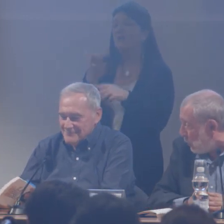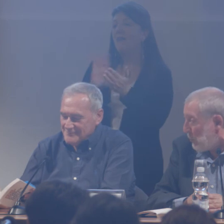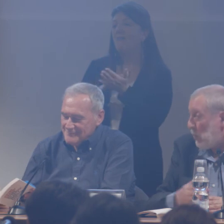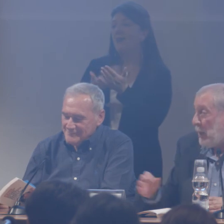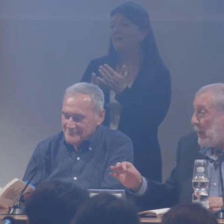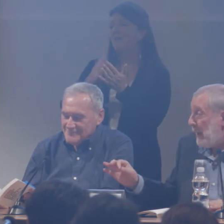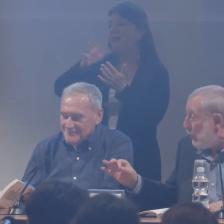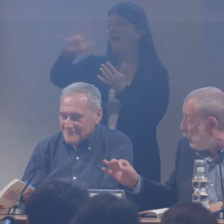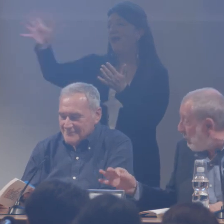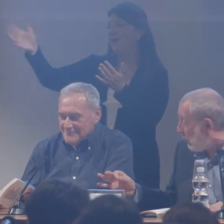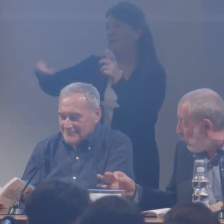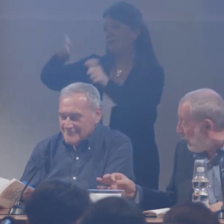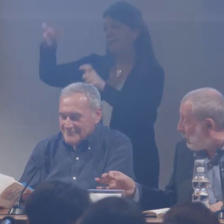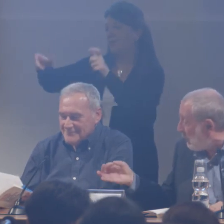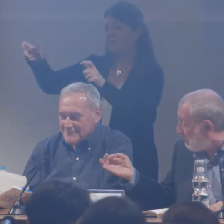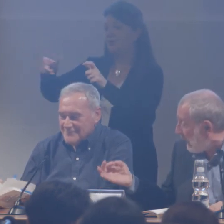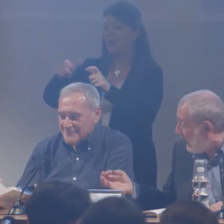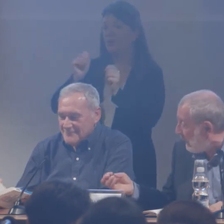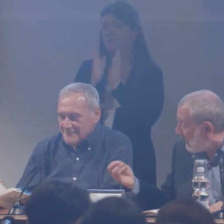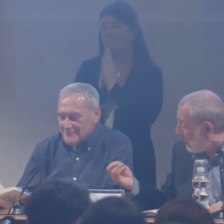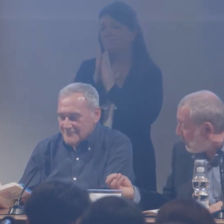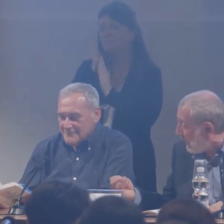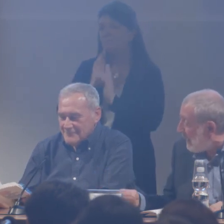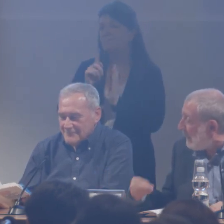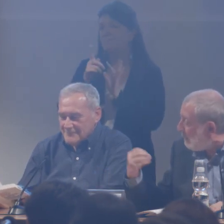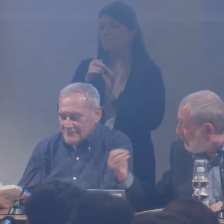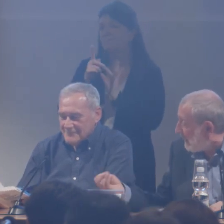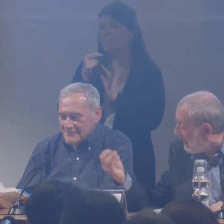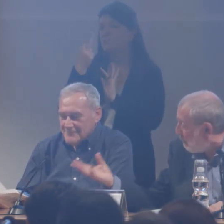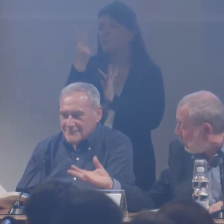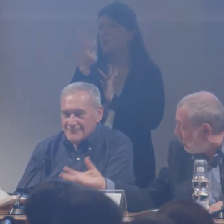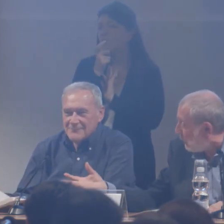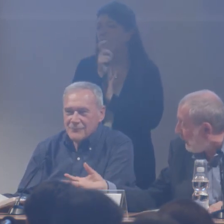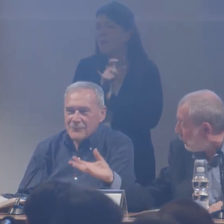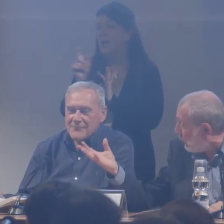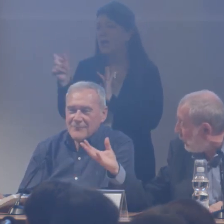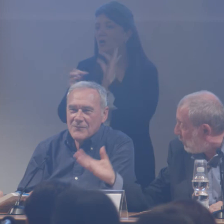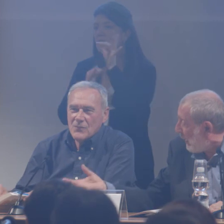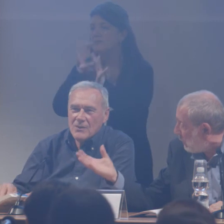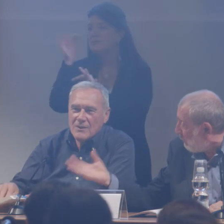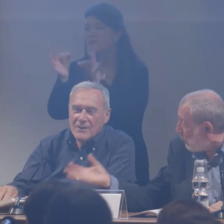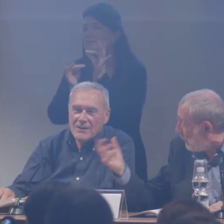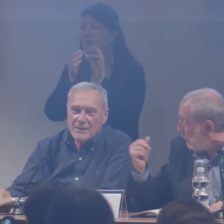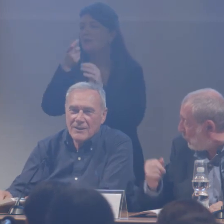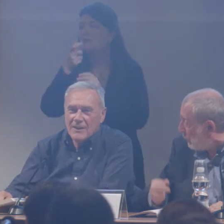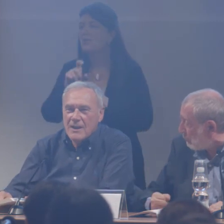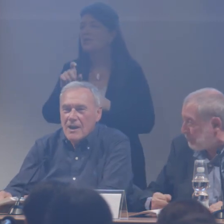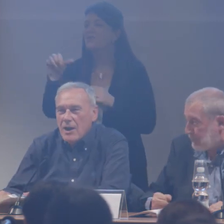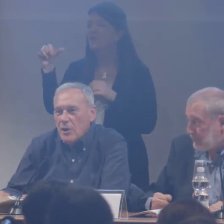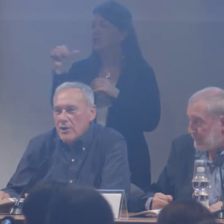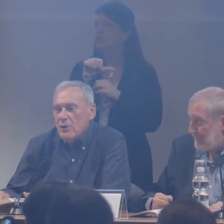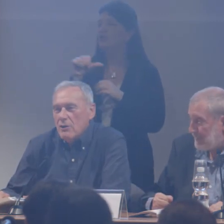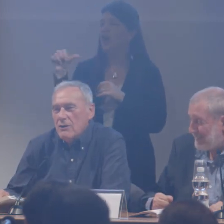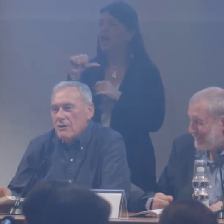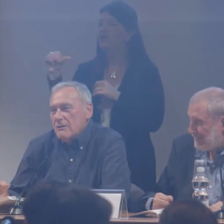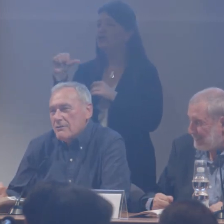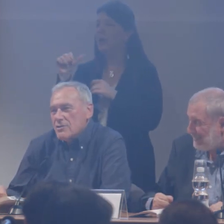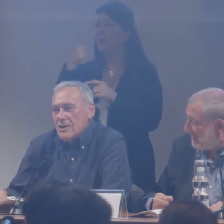venuti dopo. In due parole, ci vuoi spiegare questa cosa del perché ti è piaciuto tanto Sciascia politico? Allora,